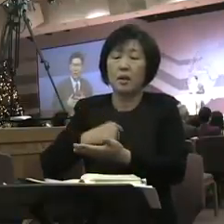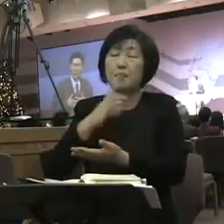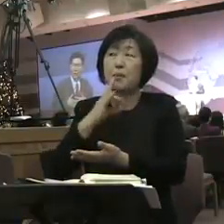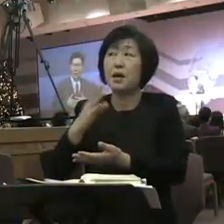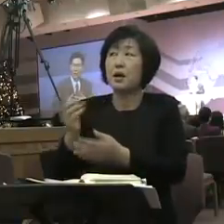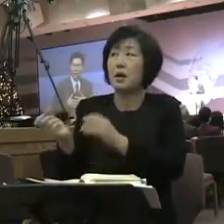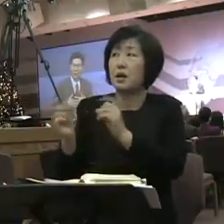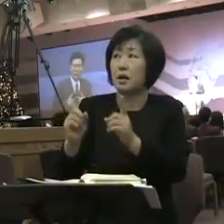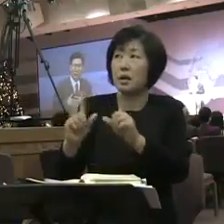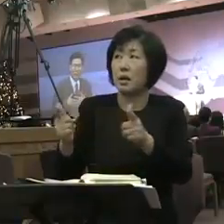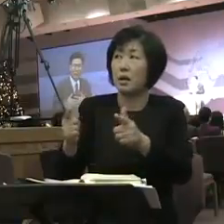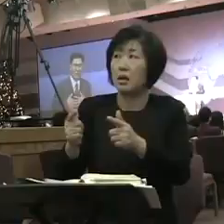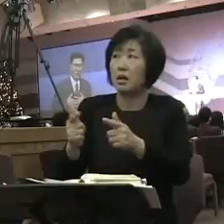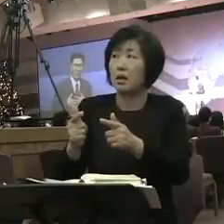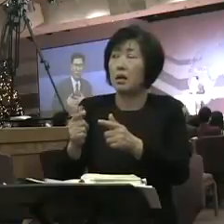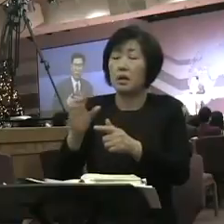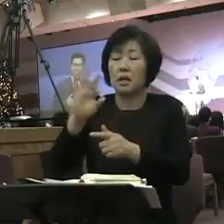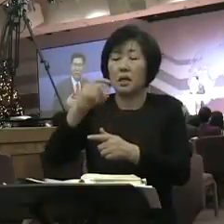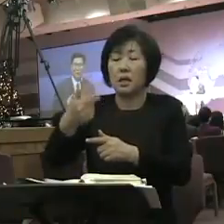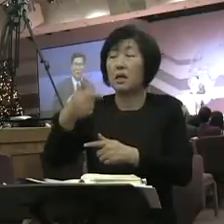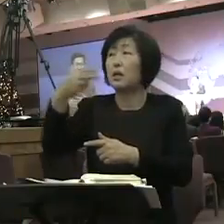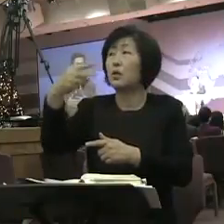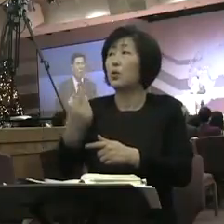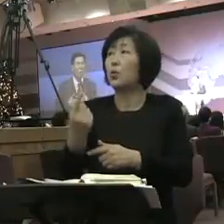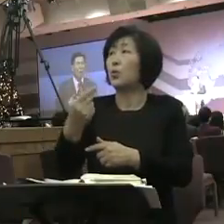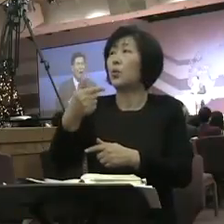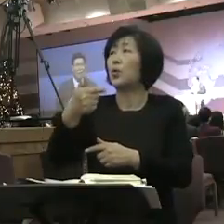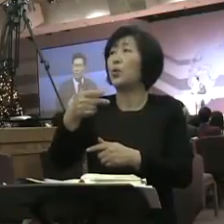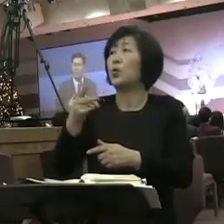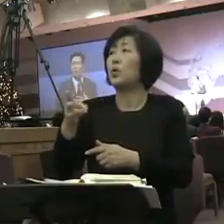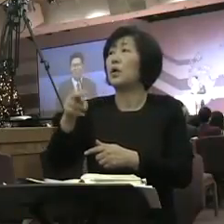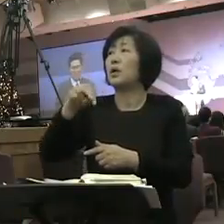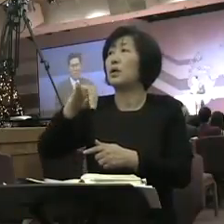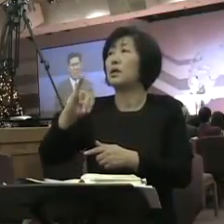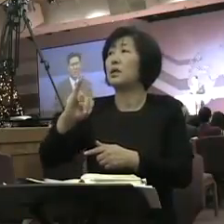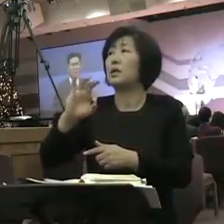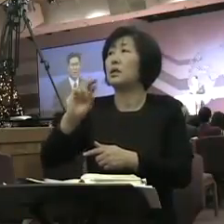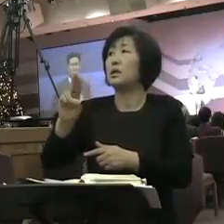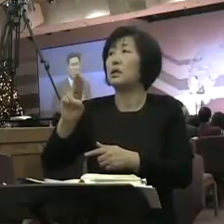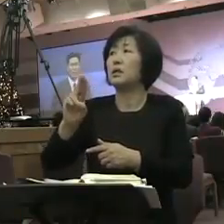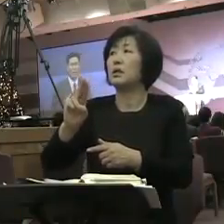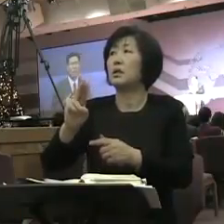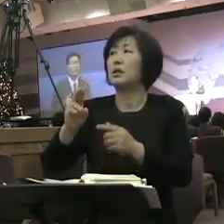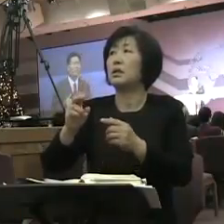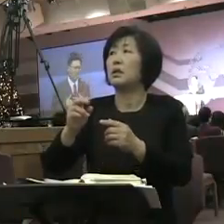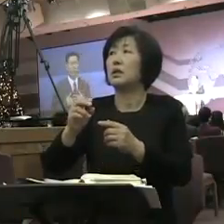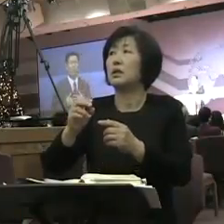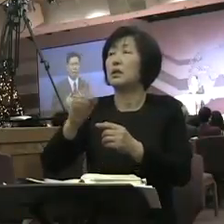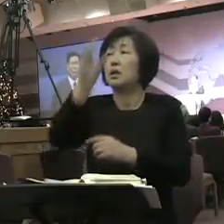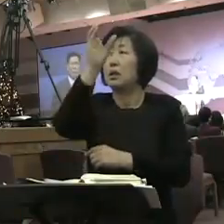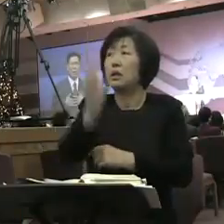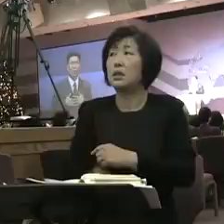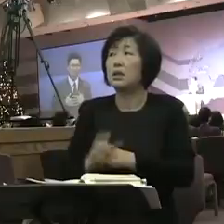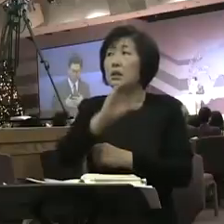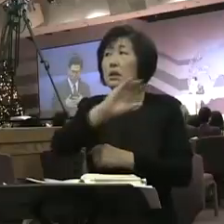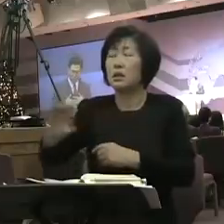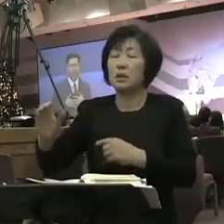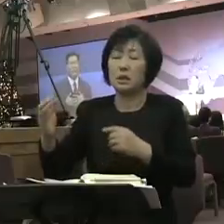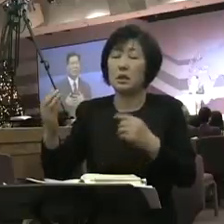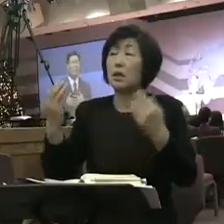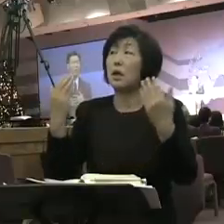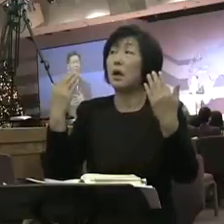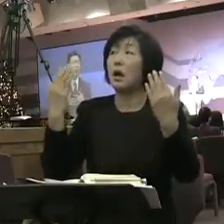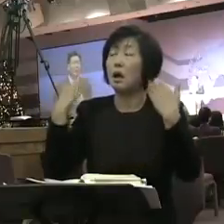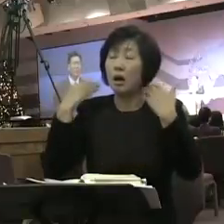아닙니다. 인도네시아 학생들 보니까 많은 그 인도네시아 신학생들이 그렇게 기도를 갈망하고